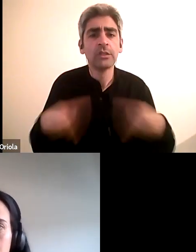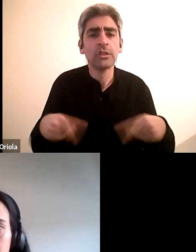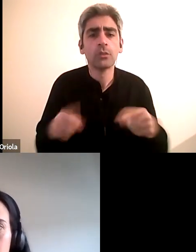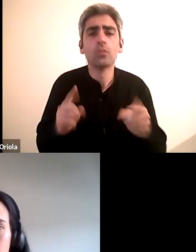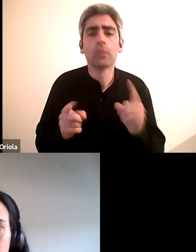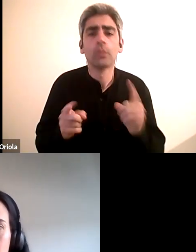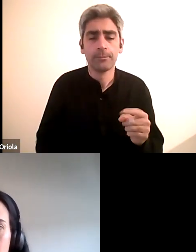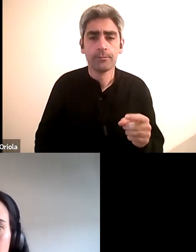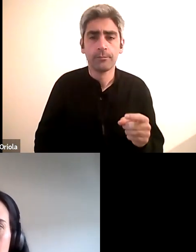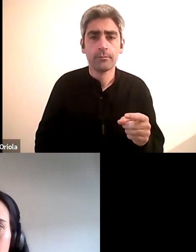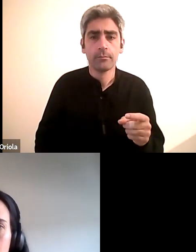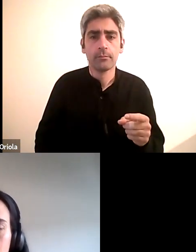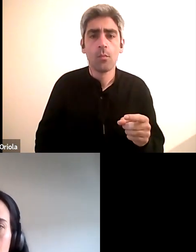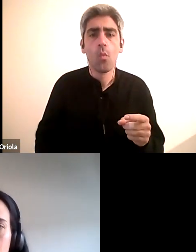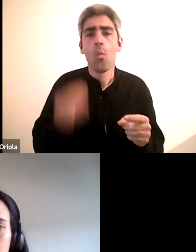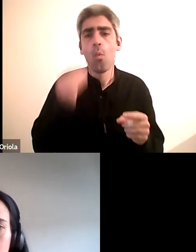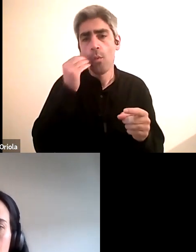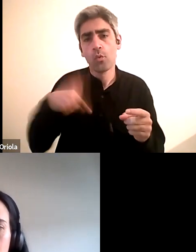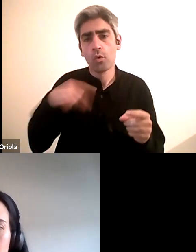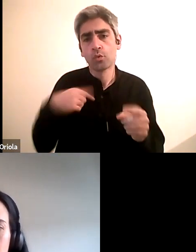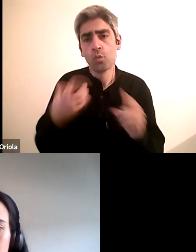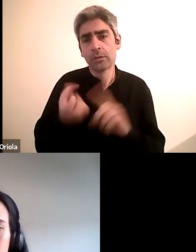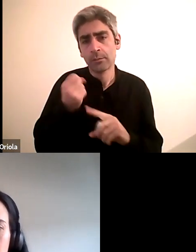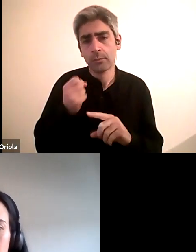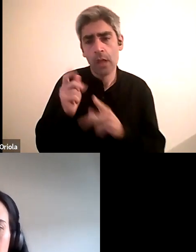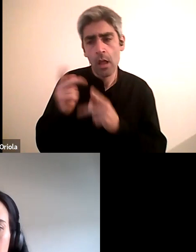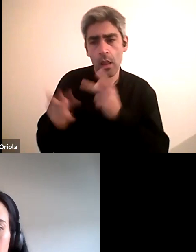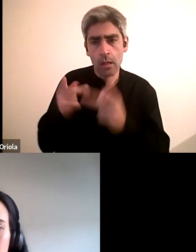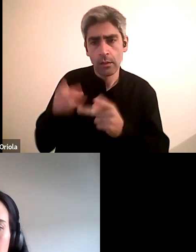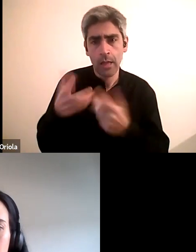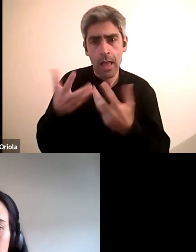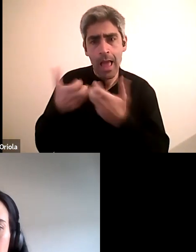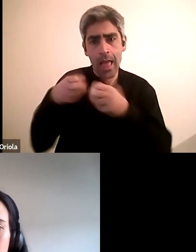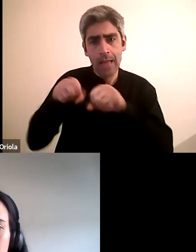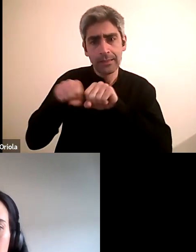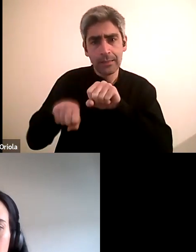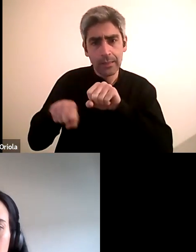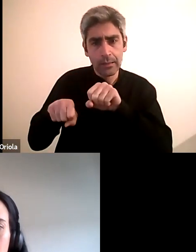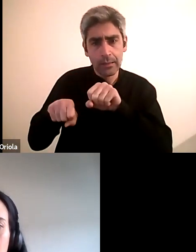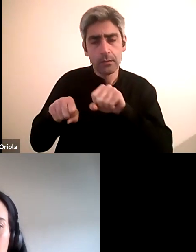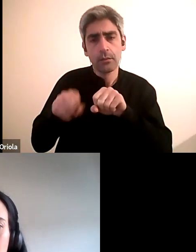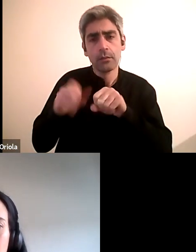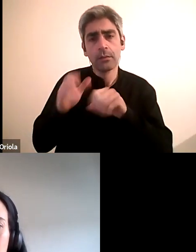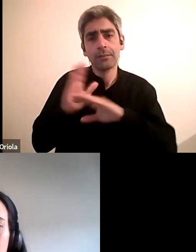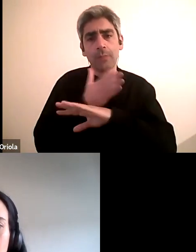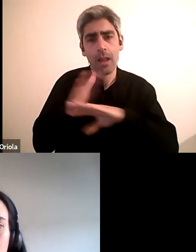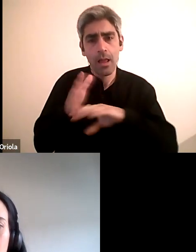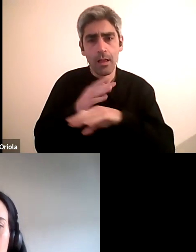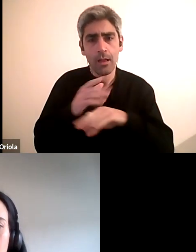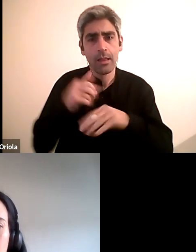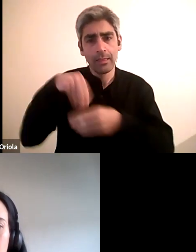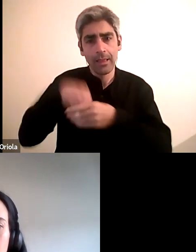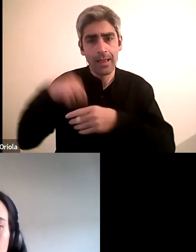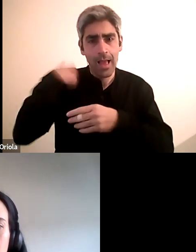é de como é que nós conseguimos fazer uma análise de acidente que separe devidamente em